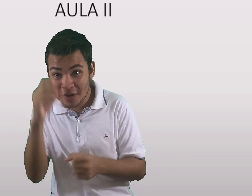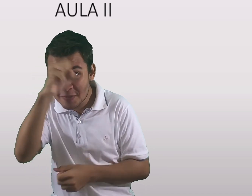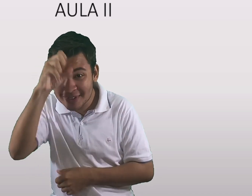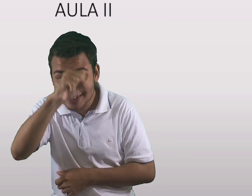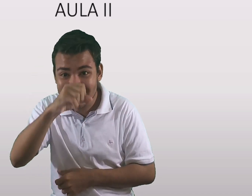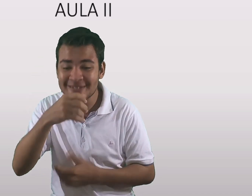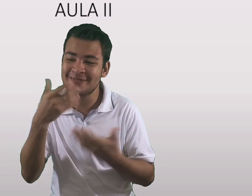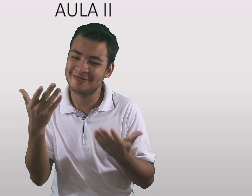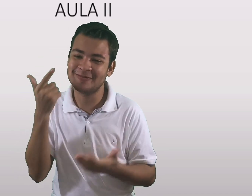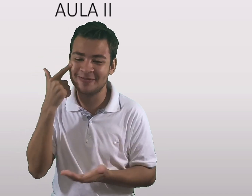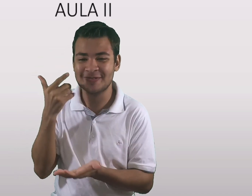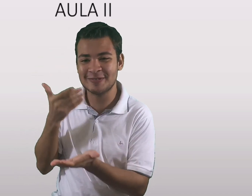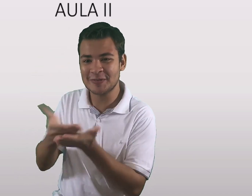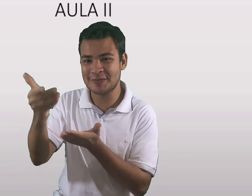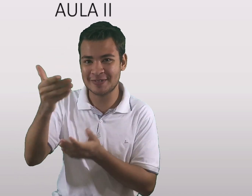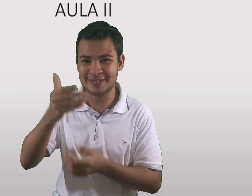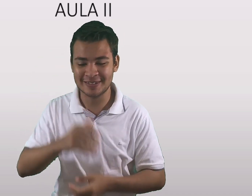está pronto? Vamos aprender?